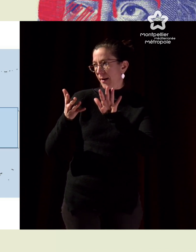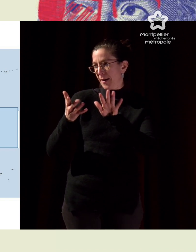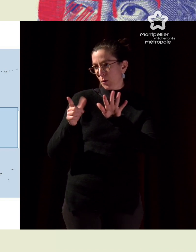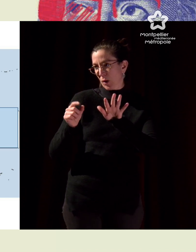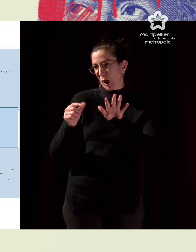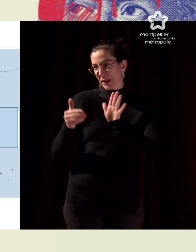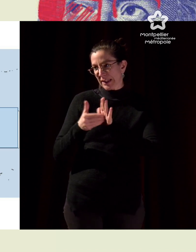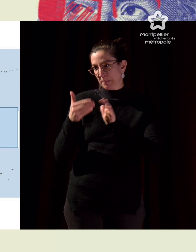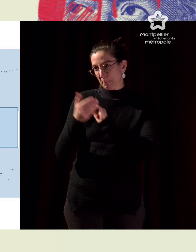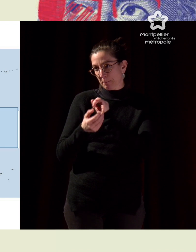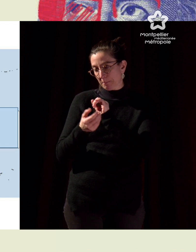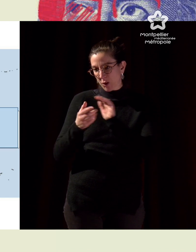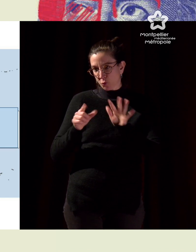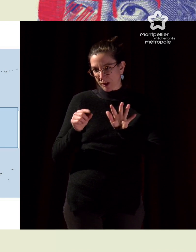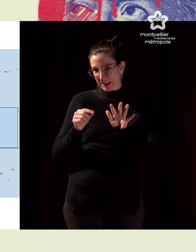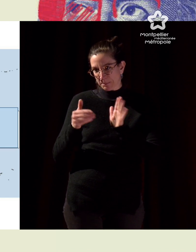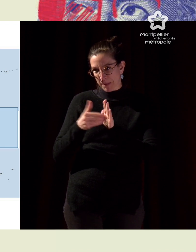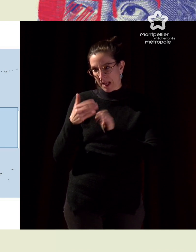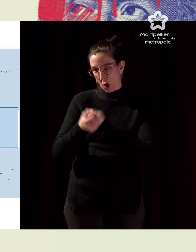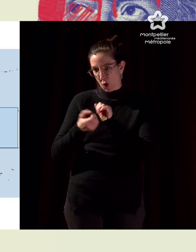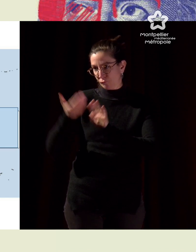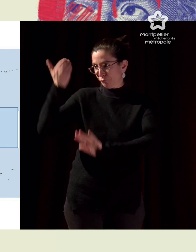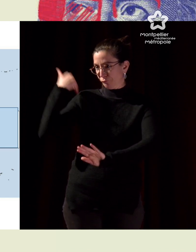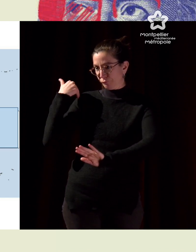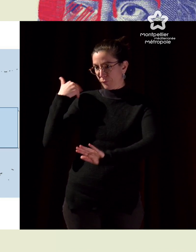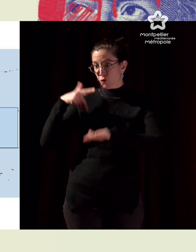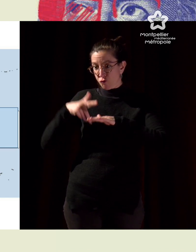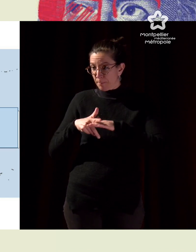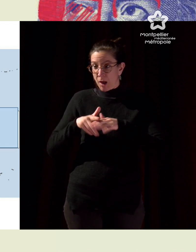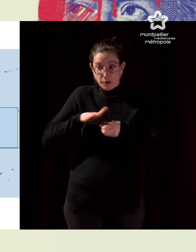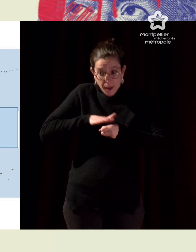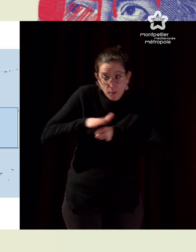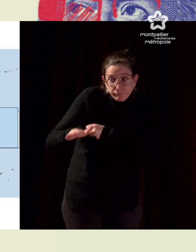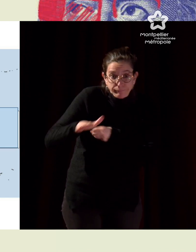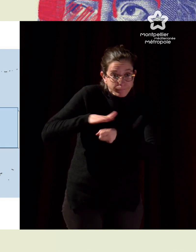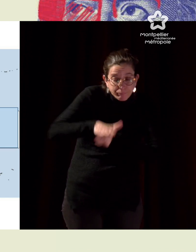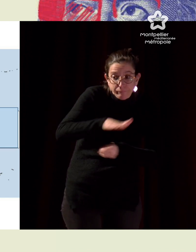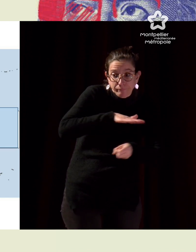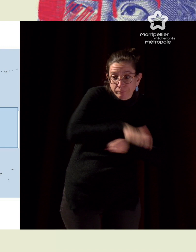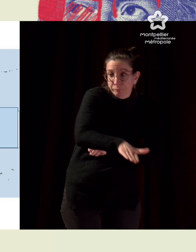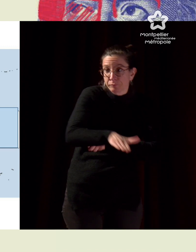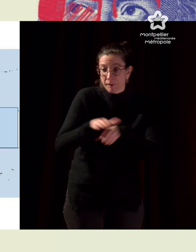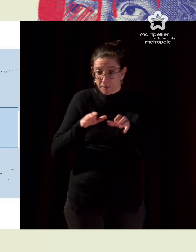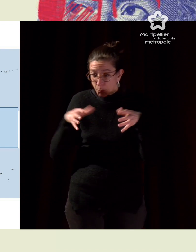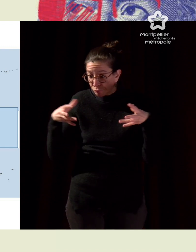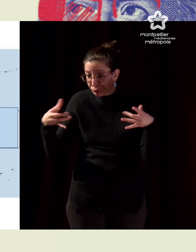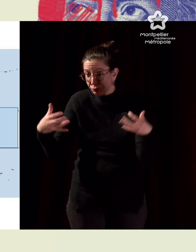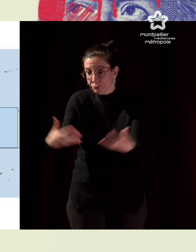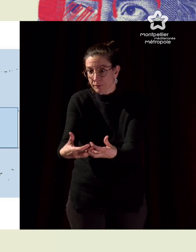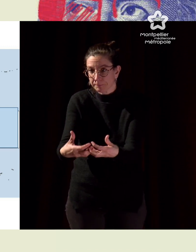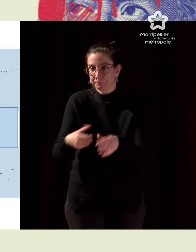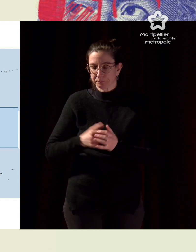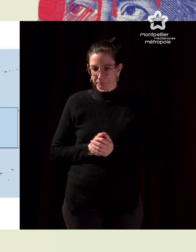sapiens qui sortent du continent africain et qui vont aller coloniser tout le reste de la planète. Le